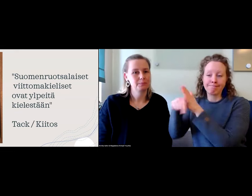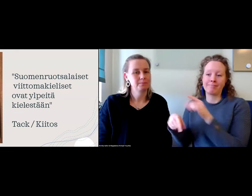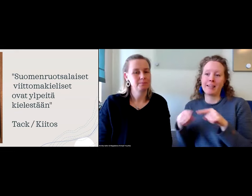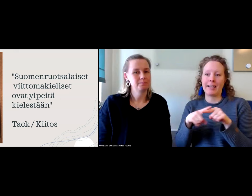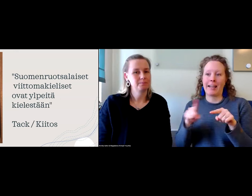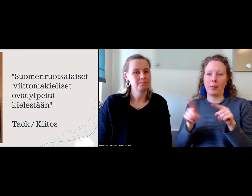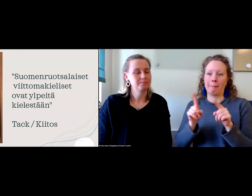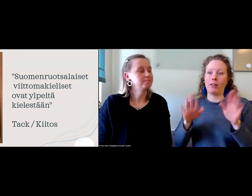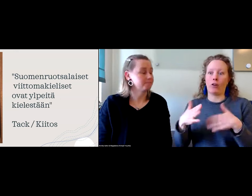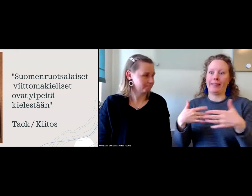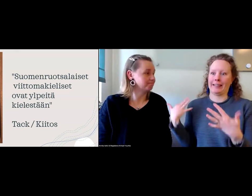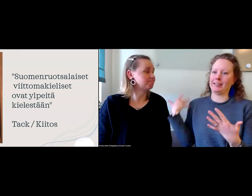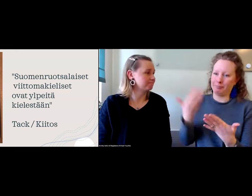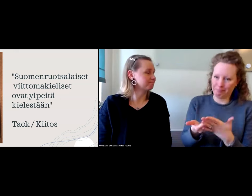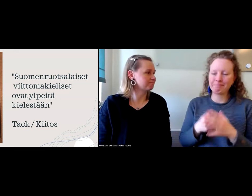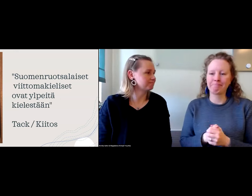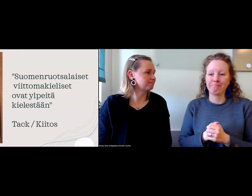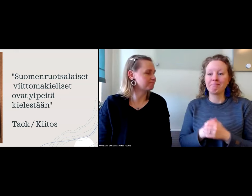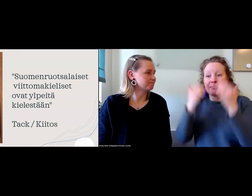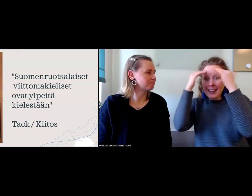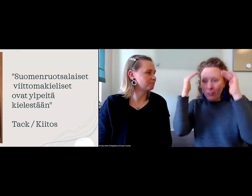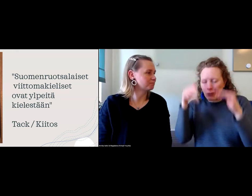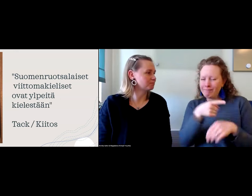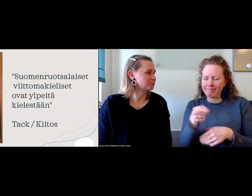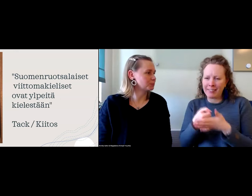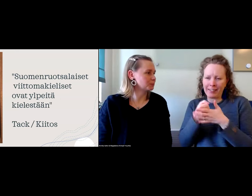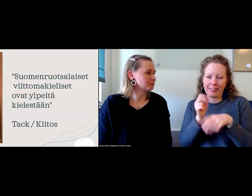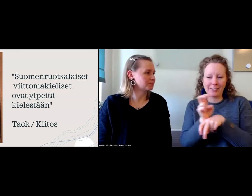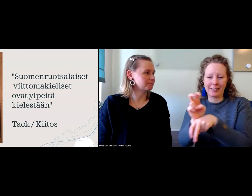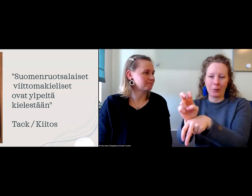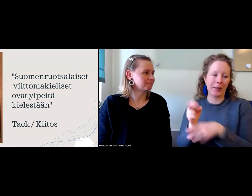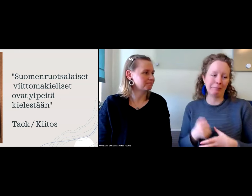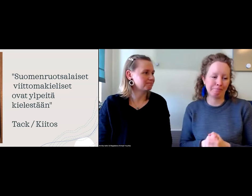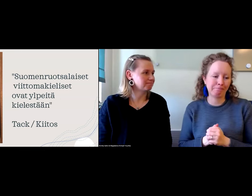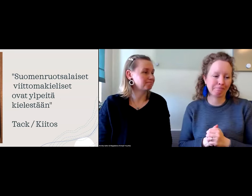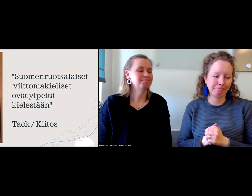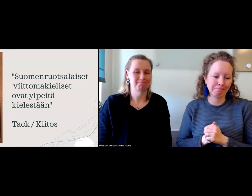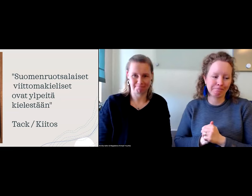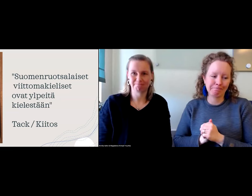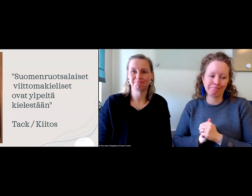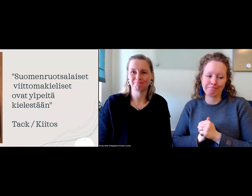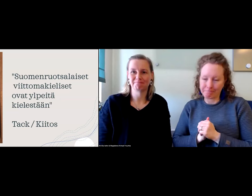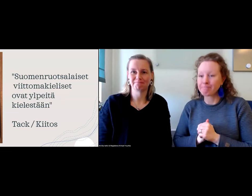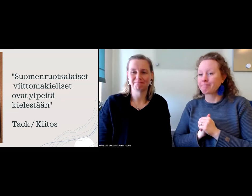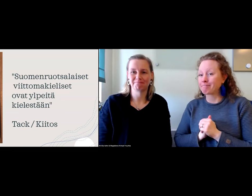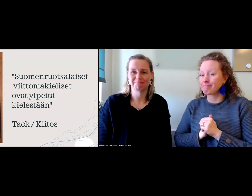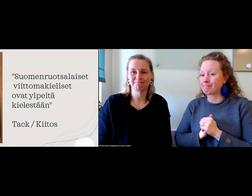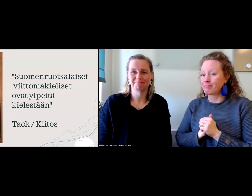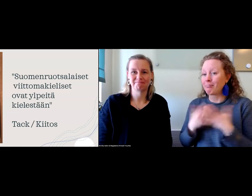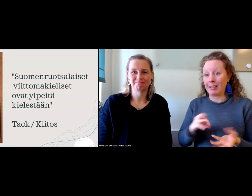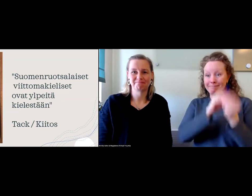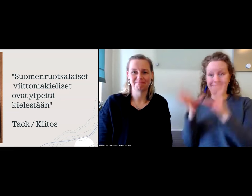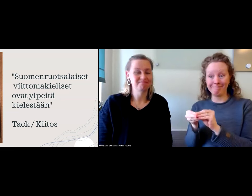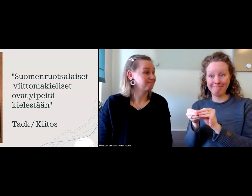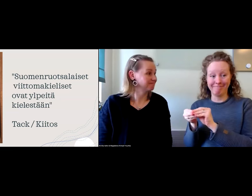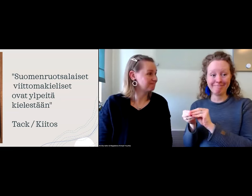niistä esitellään sitten syvällisemmin tämän viikon yhteydessä. Eli oikeastaan pääsemme siihen, mitä tutkimushankkeet ja hankkeissa ja muissa on